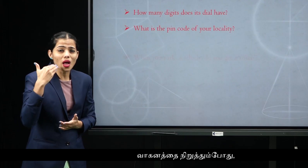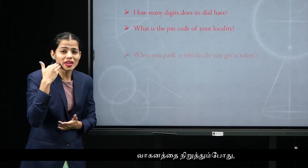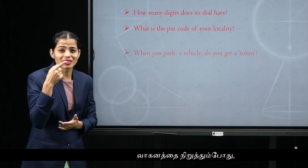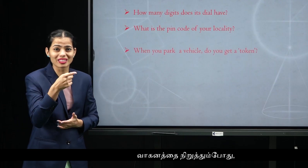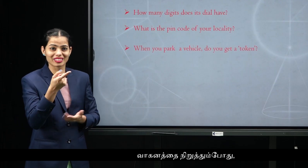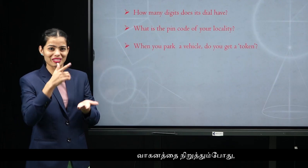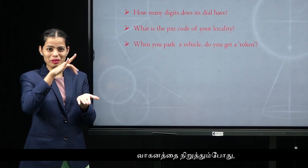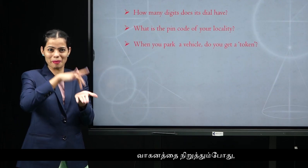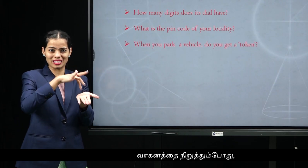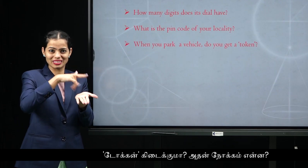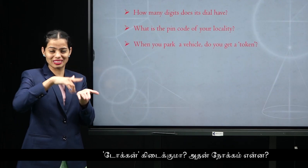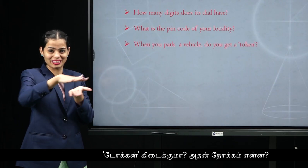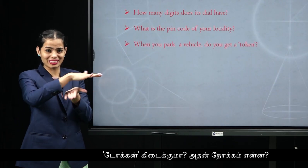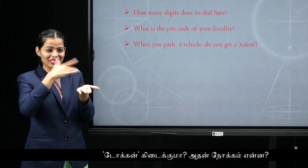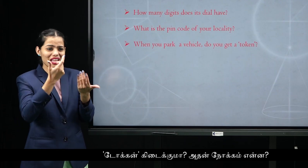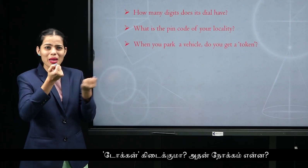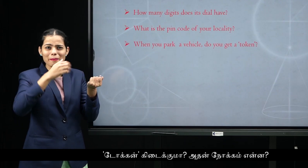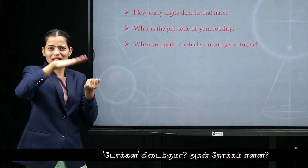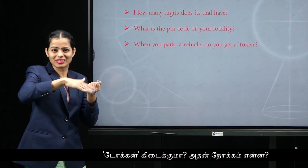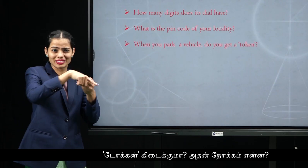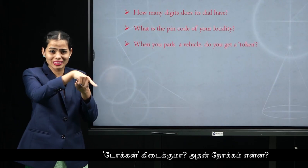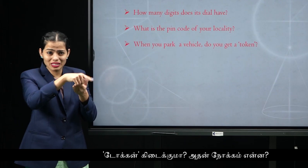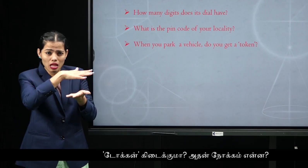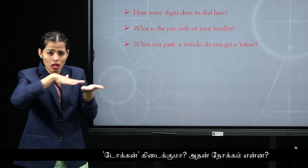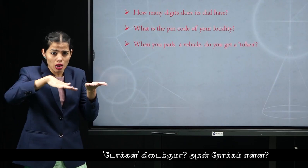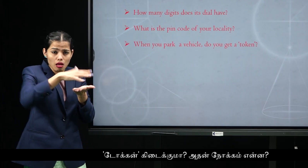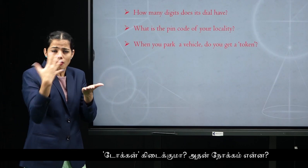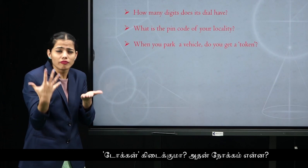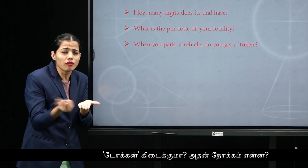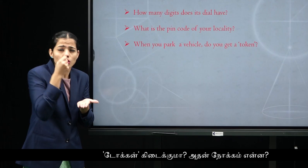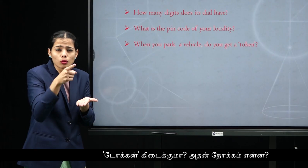வாகனத்தை நிறுத்தும்போது டோக்கன் கிடைக்குமா? அதன் நோக்கம் என்ன?